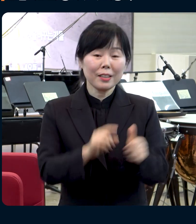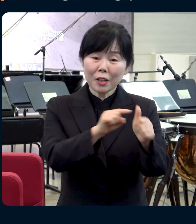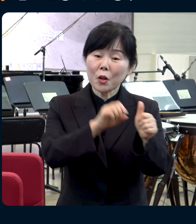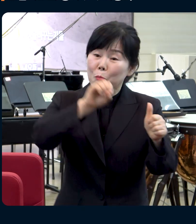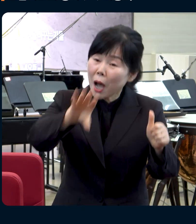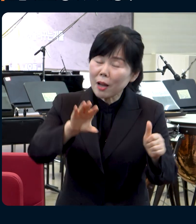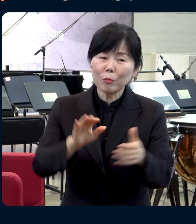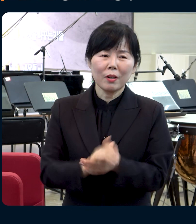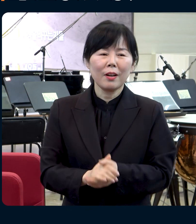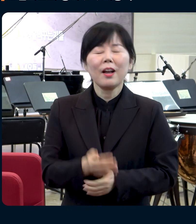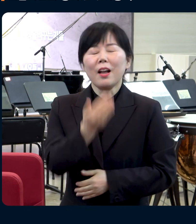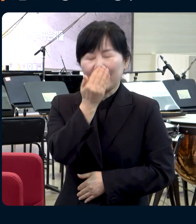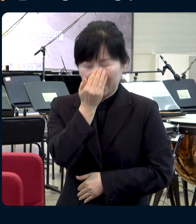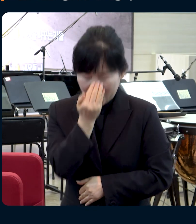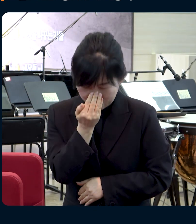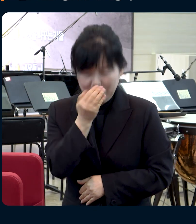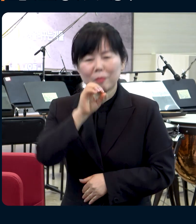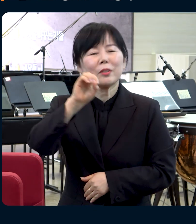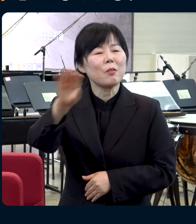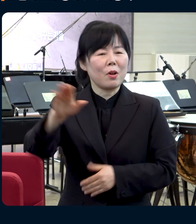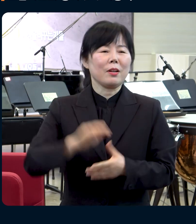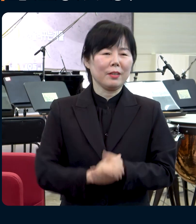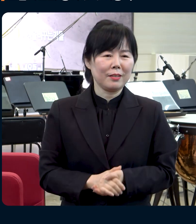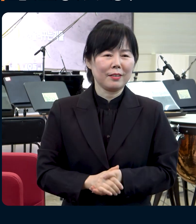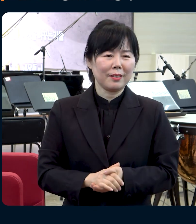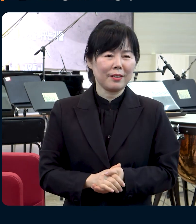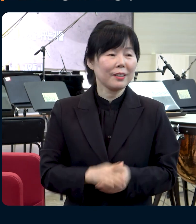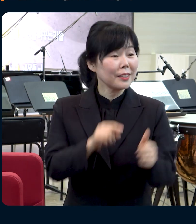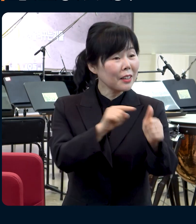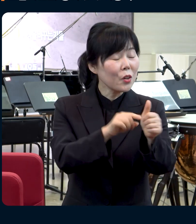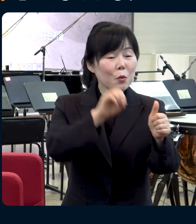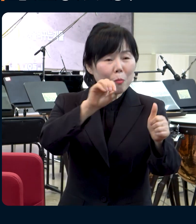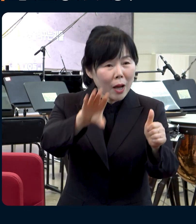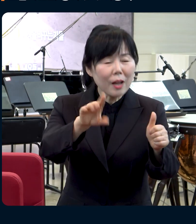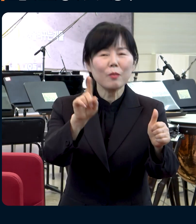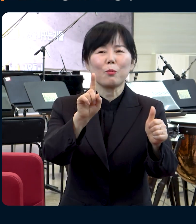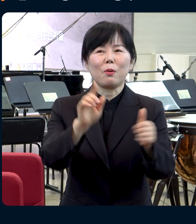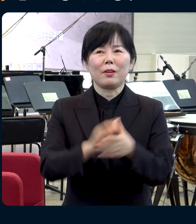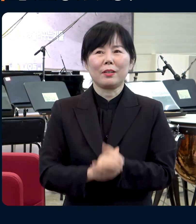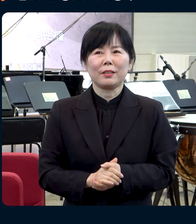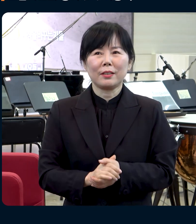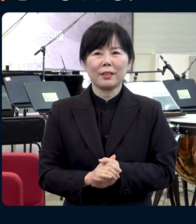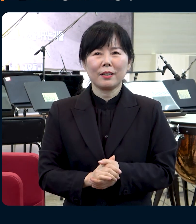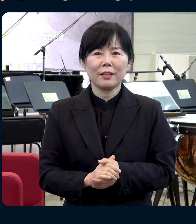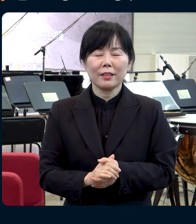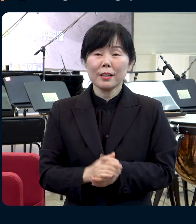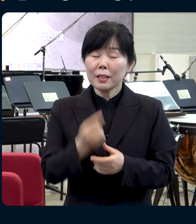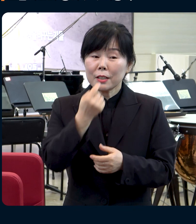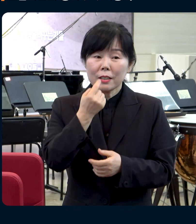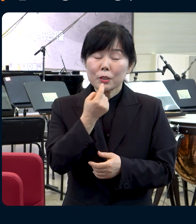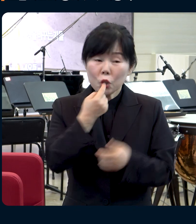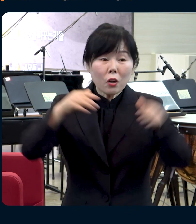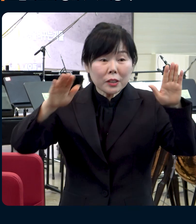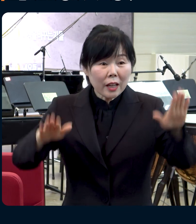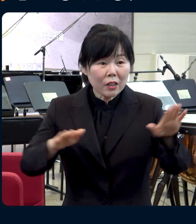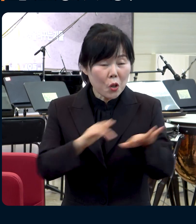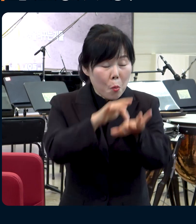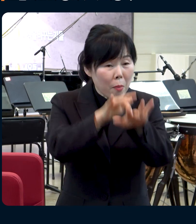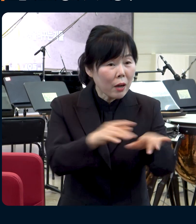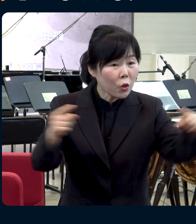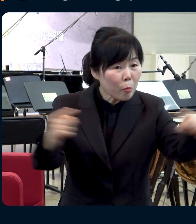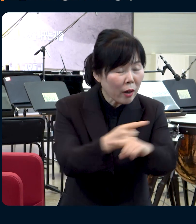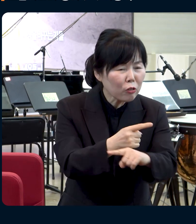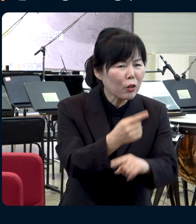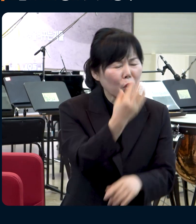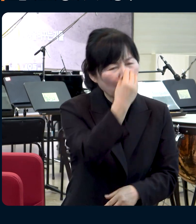얘기했어요? 겸손입니다 라고 얘기하는 것입니다. 그러면서 어거스트 선생님은 다음 같은 얘기를 했어요. 천사를 마귀로 만드는 것은